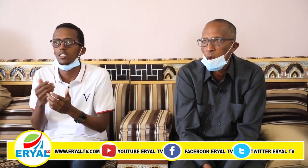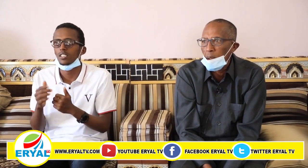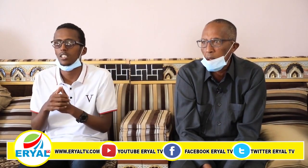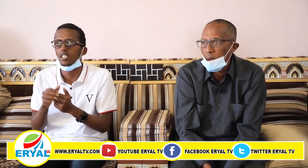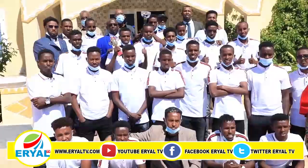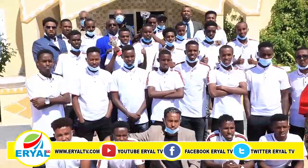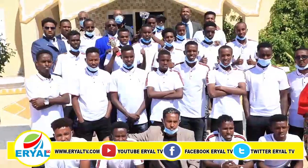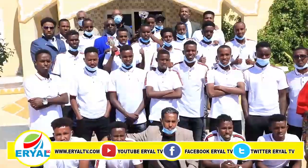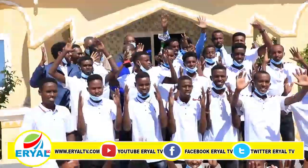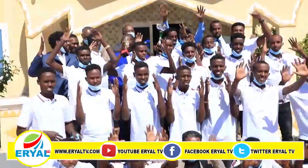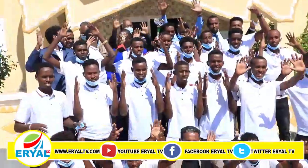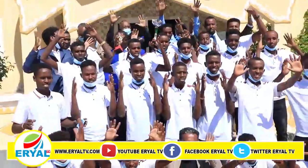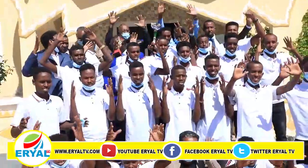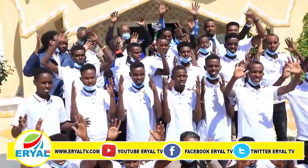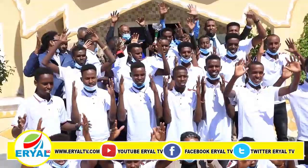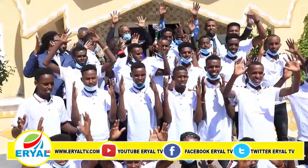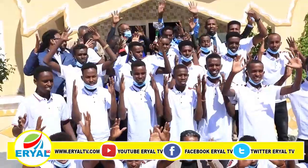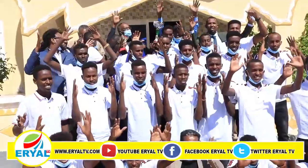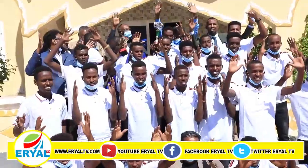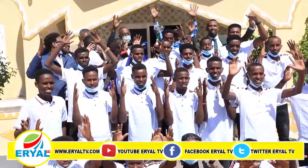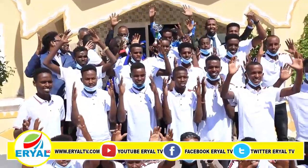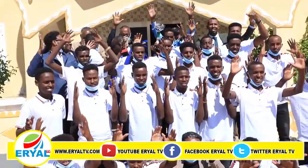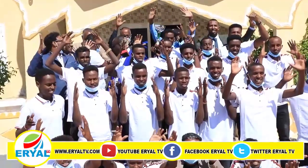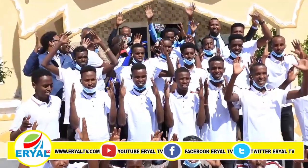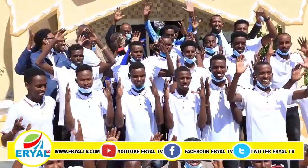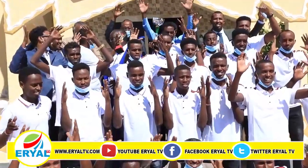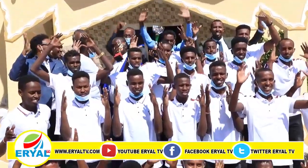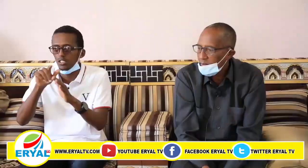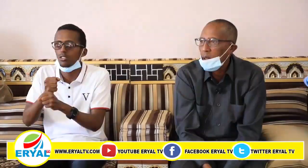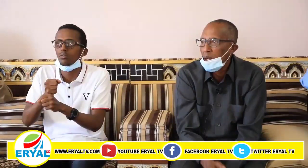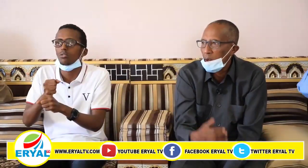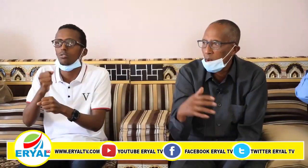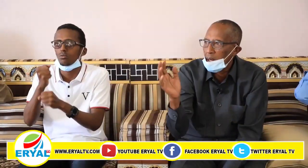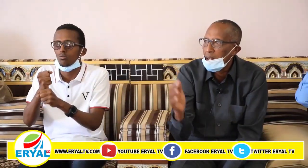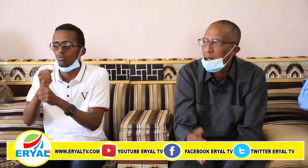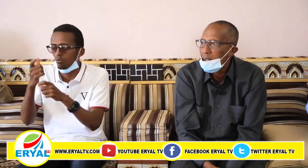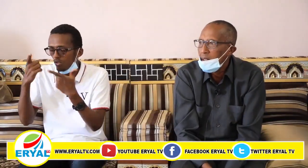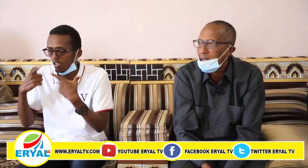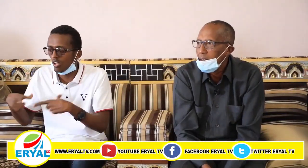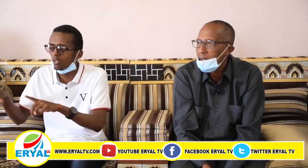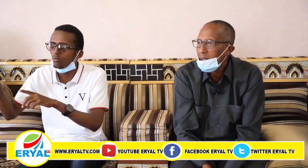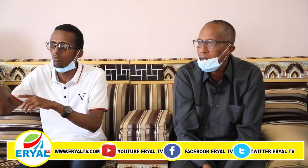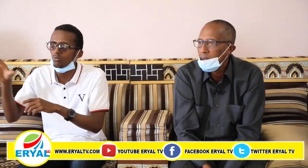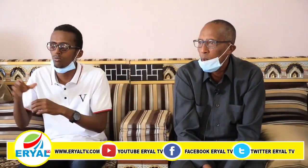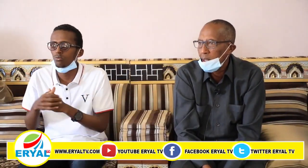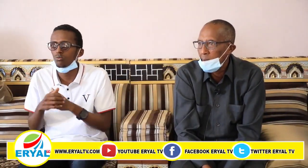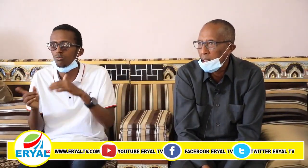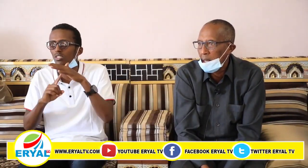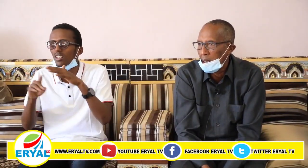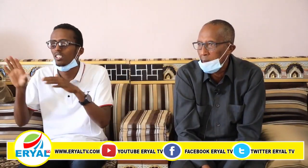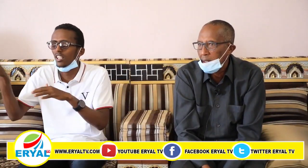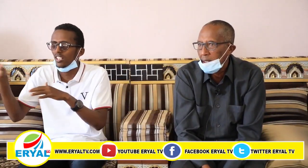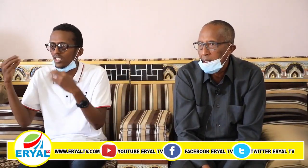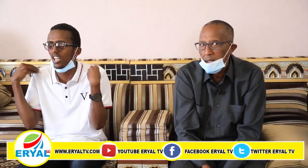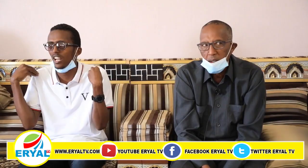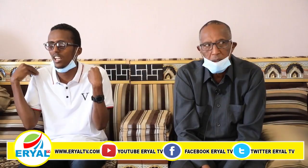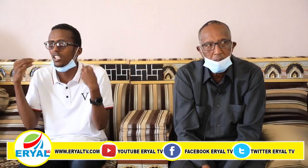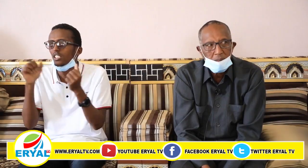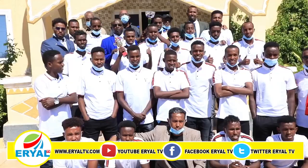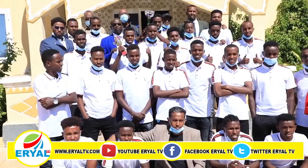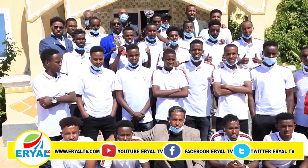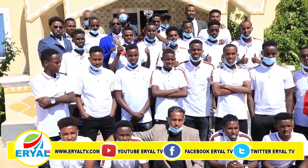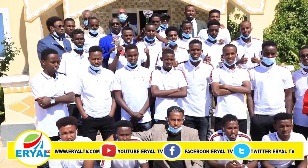jeeda gobolka Awdal, kuwaas oo dhowaan ku soo guuleystay hanashada koob loo dhigay kooxaha dhalinyarada maqalka naafada ka ee